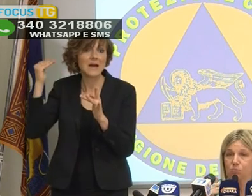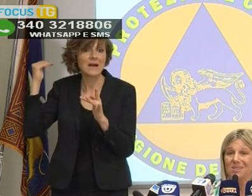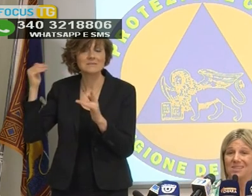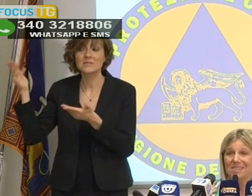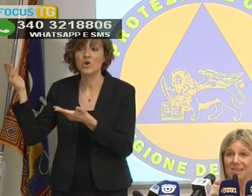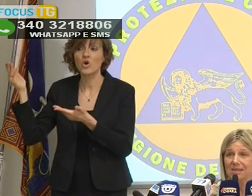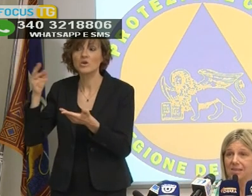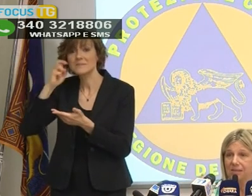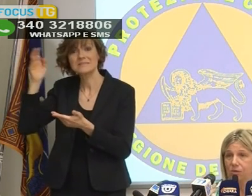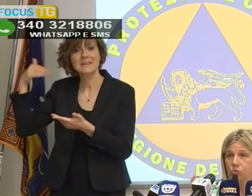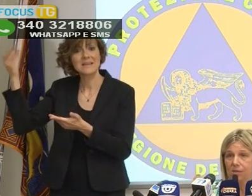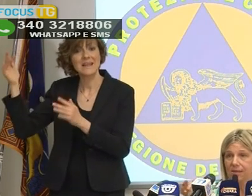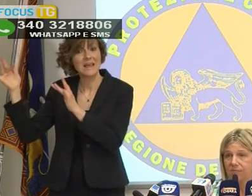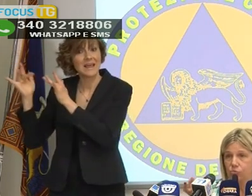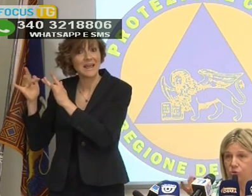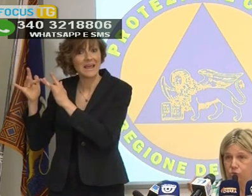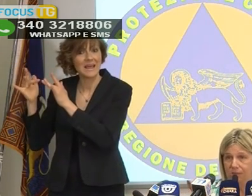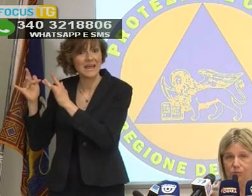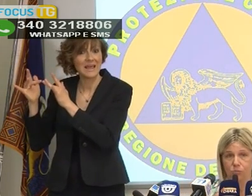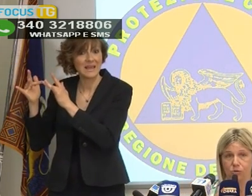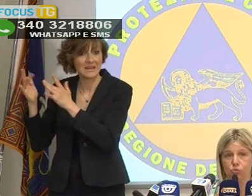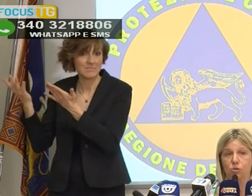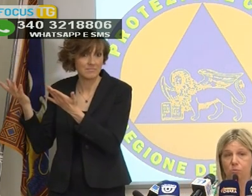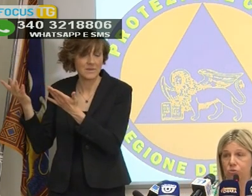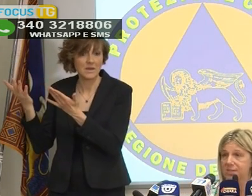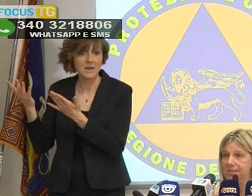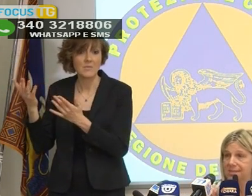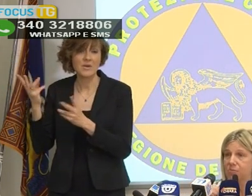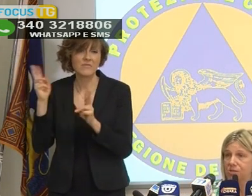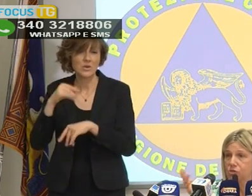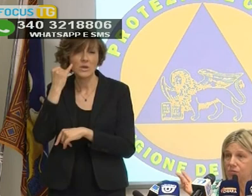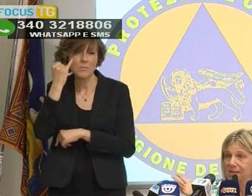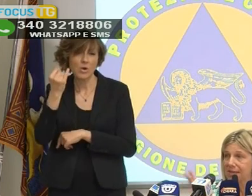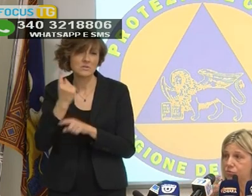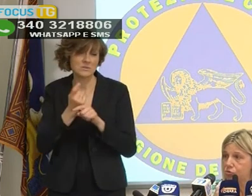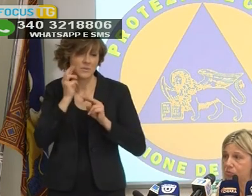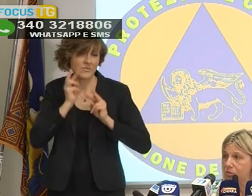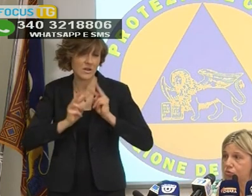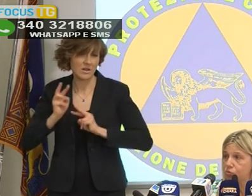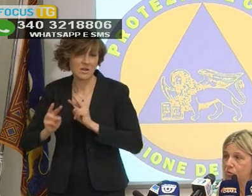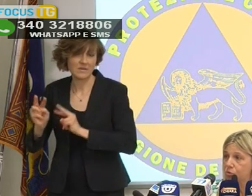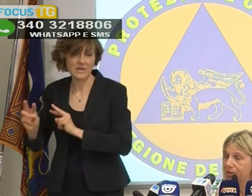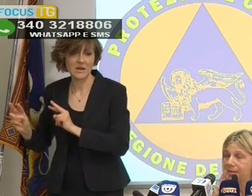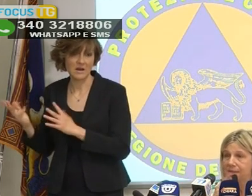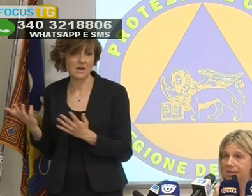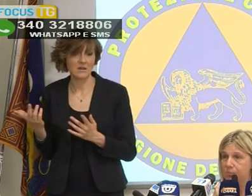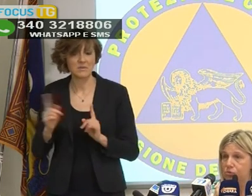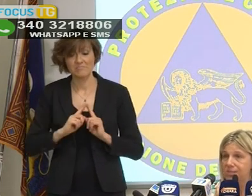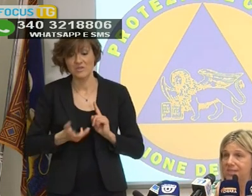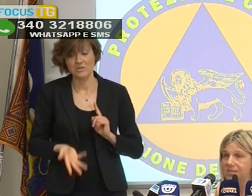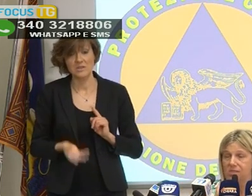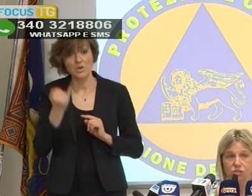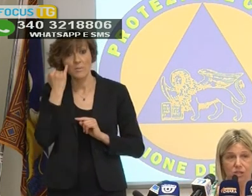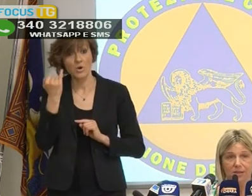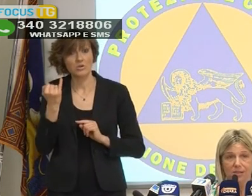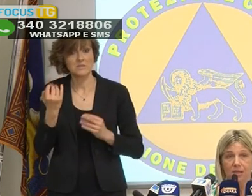degli ospiti stranieri che è venuto in contatto. Però sono ipotesi che stiamo adesso vagliando, insomma, quindi non sono ancora